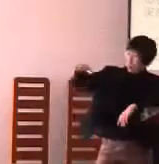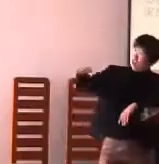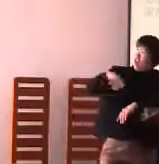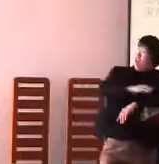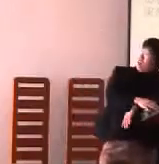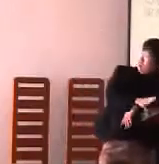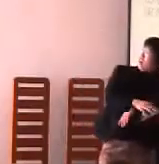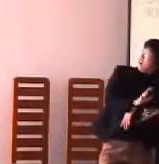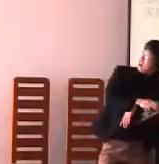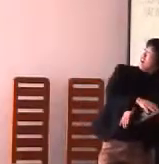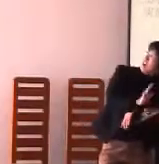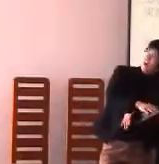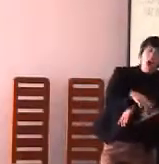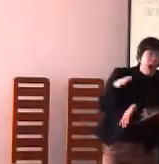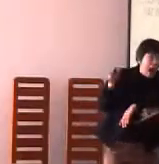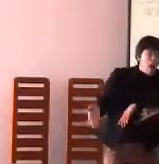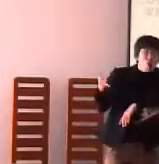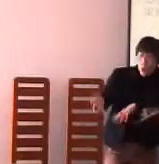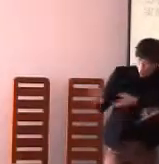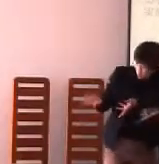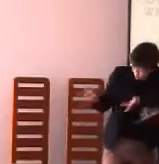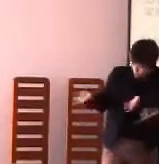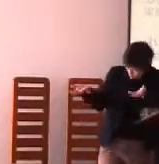よ早くすぐ早く